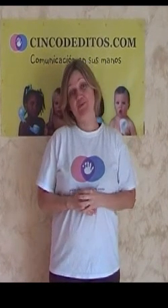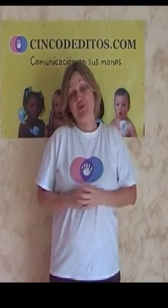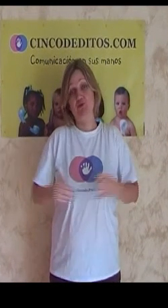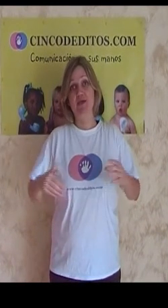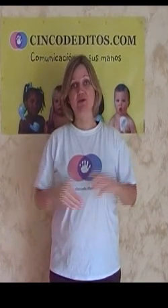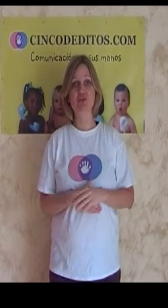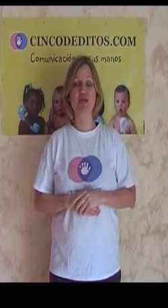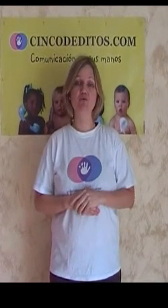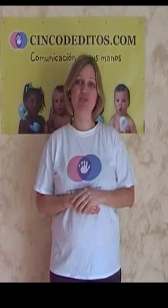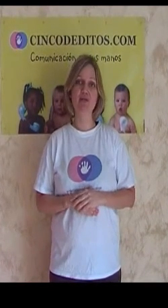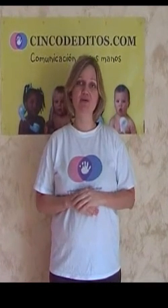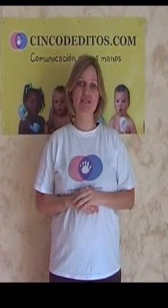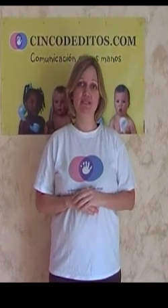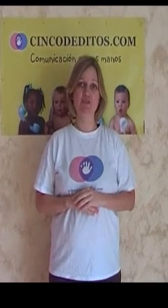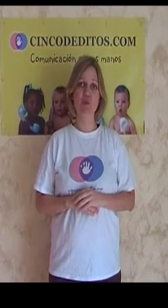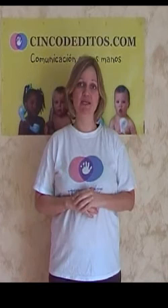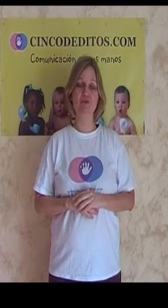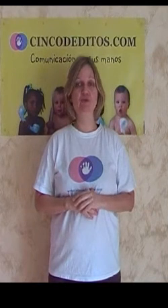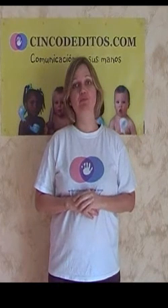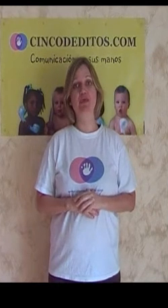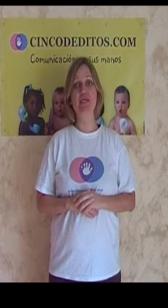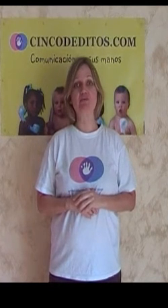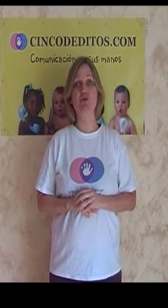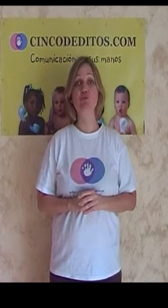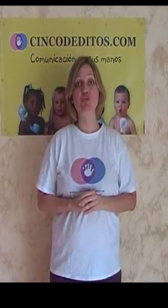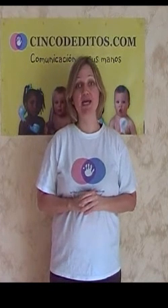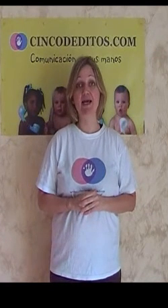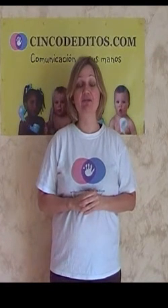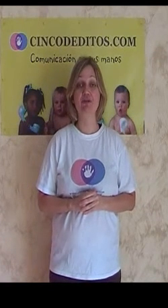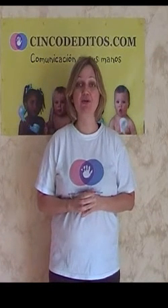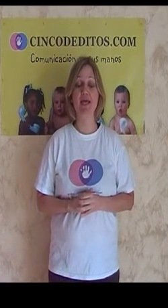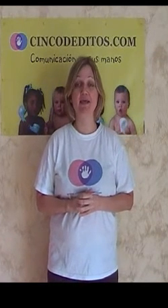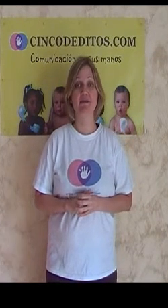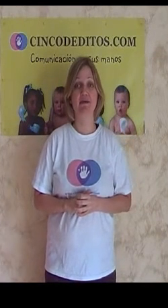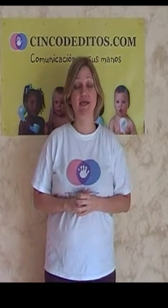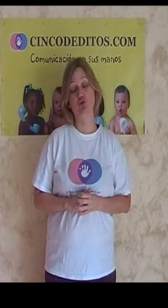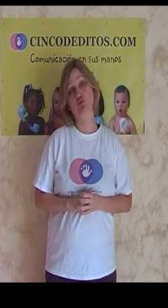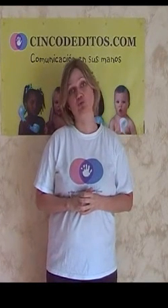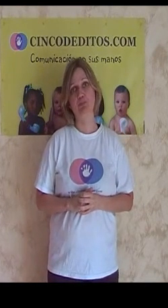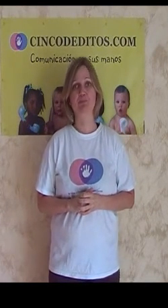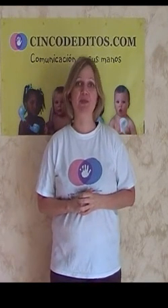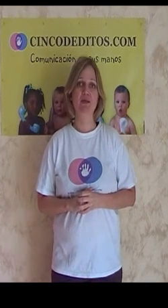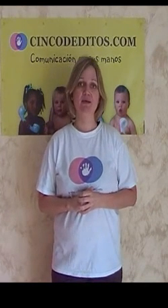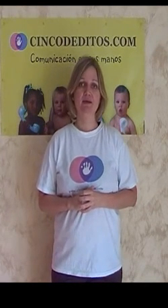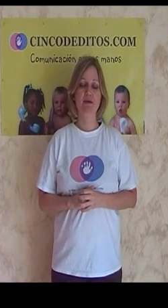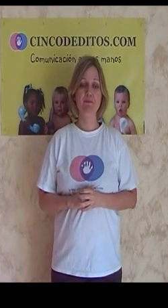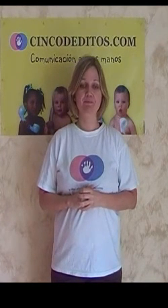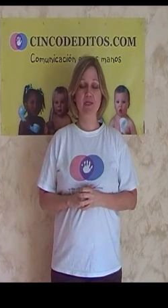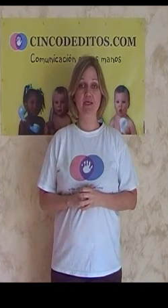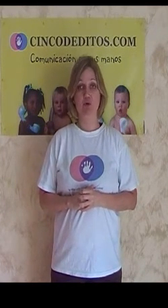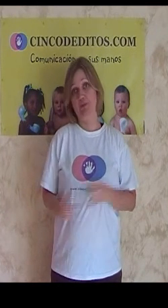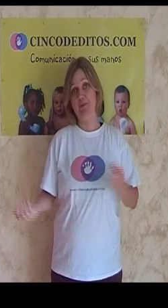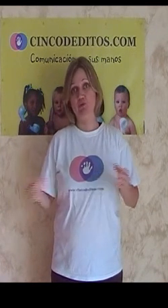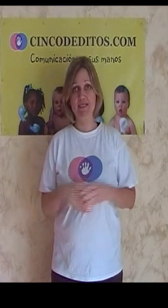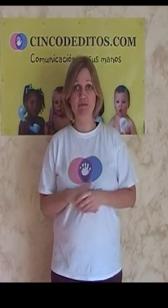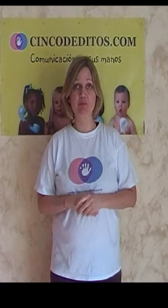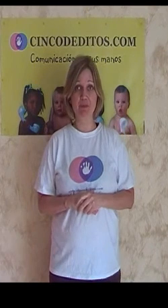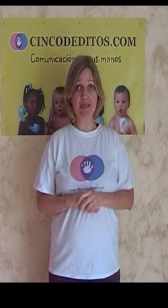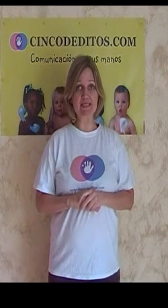Espero que os haya gustado y si tenéis cualquier duda, pues podéis buscar la canción en YouTube. O me preguntáis a mí por email